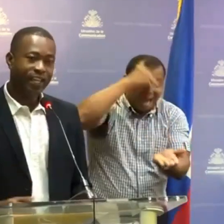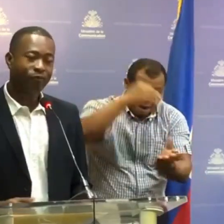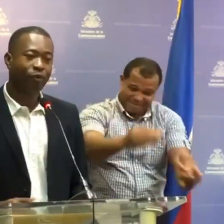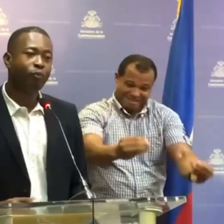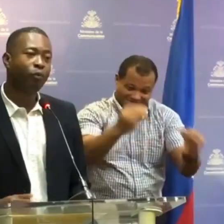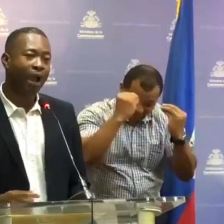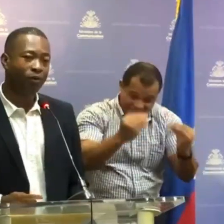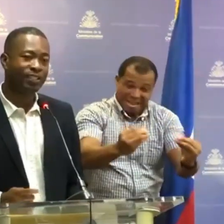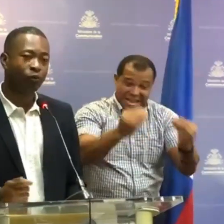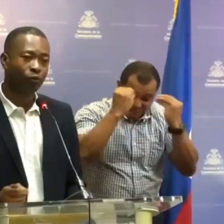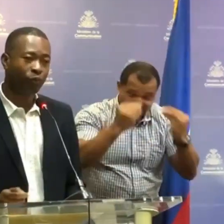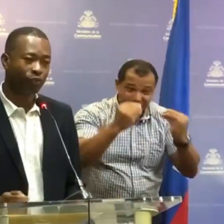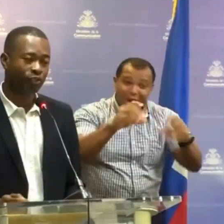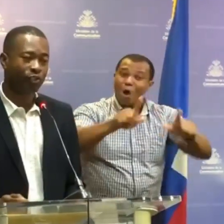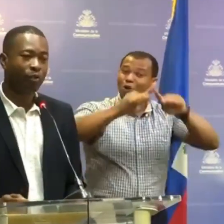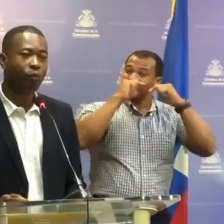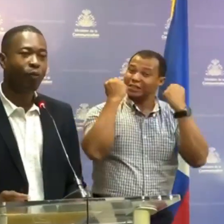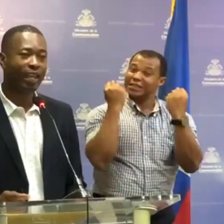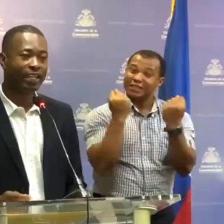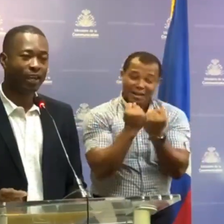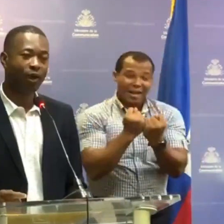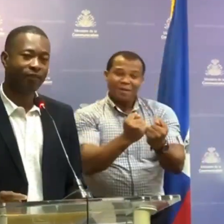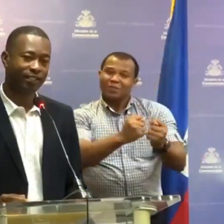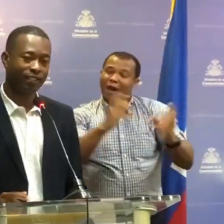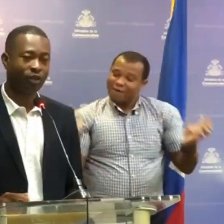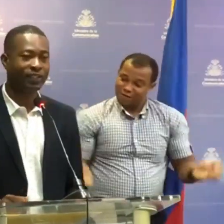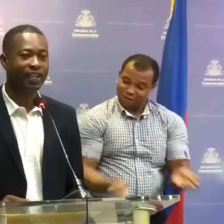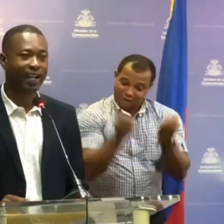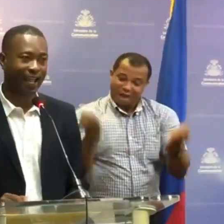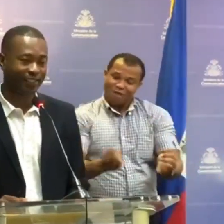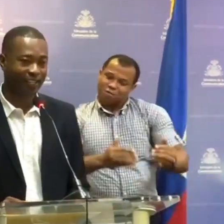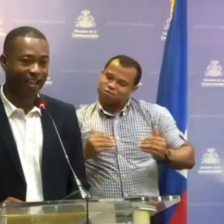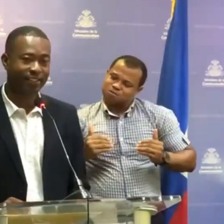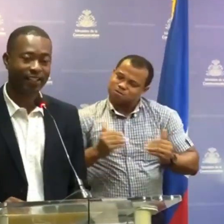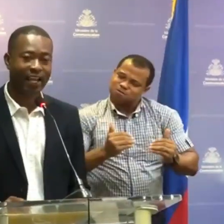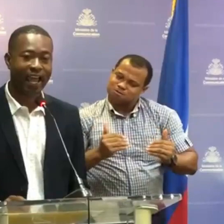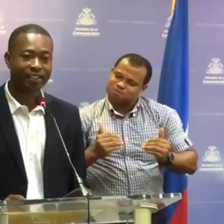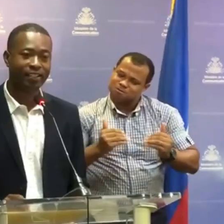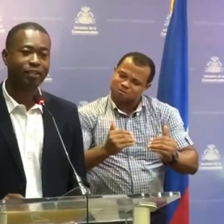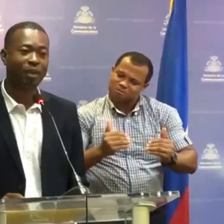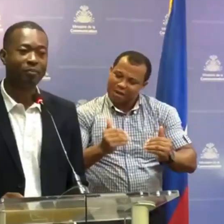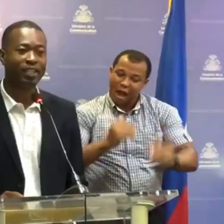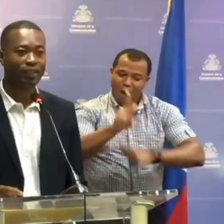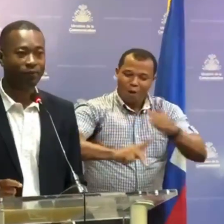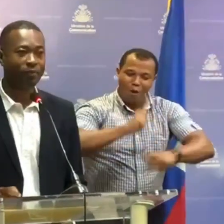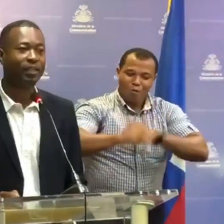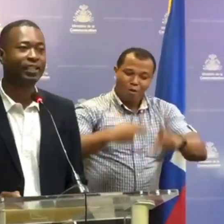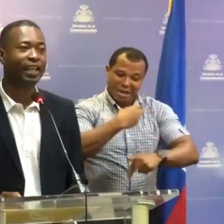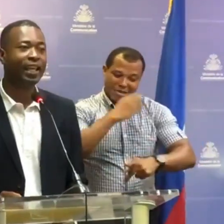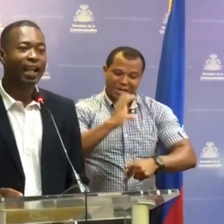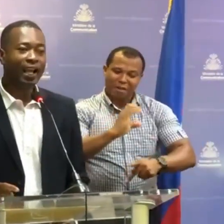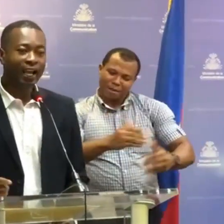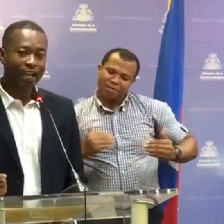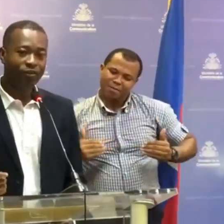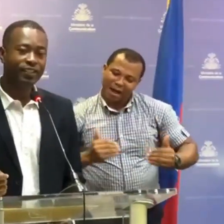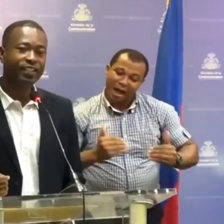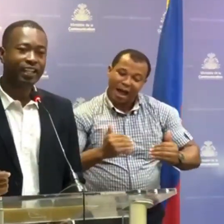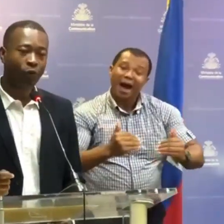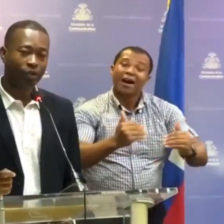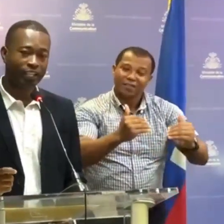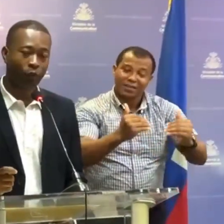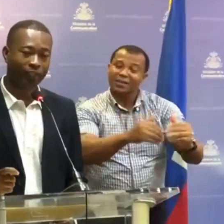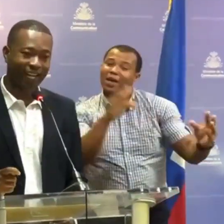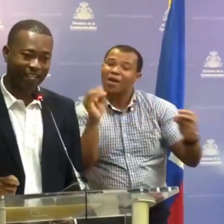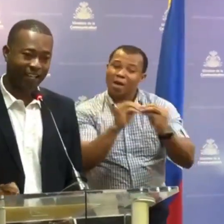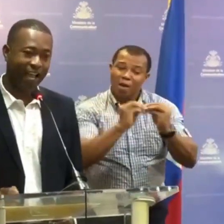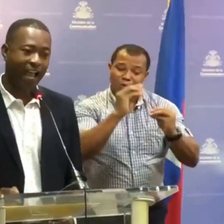fait un effort pour garantir coup de pouce pour aider à avancer. Donc, c'est dans le cadre ça, c'est de l'Haïti lui-même qui est firme, qui a réussi à